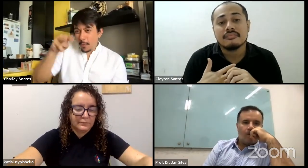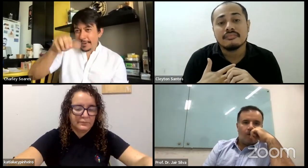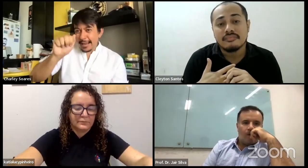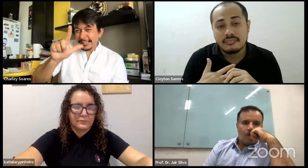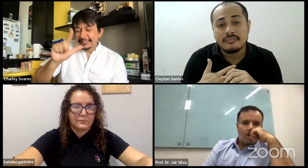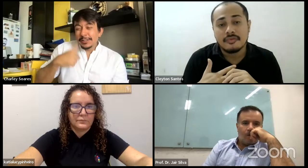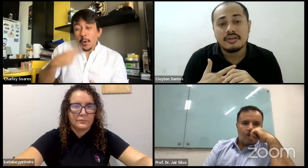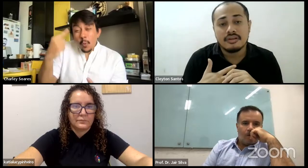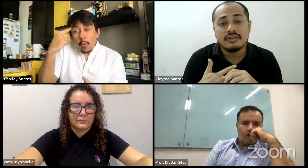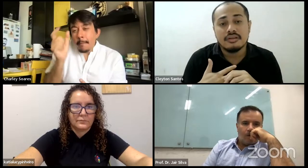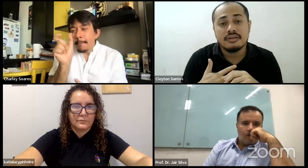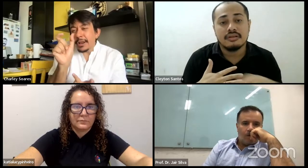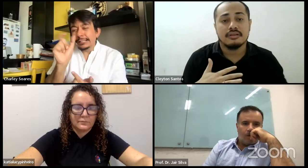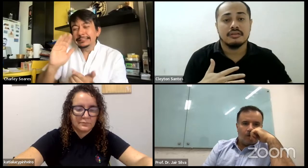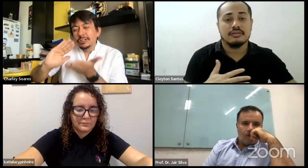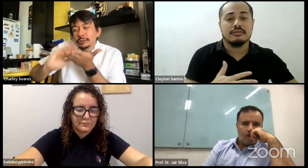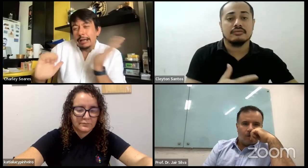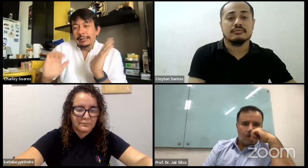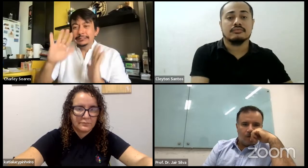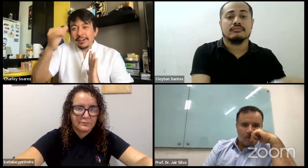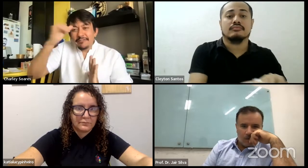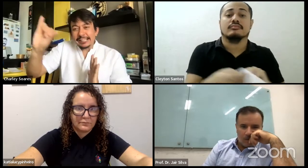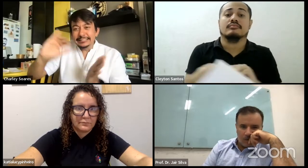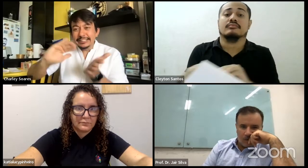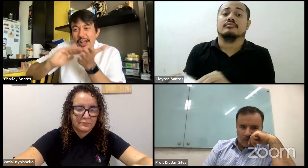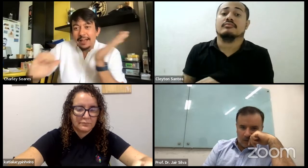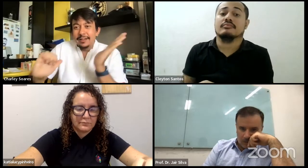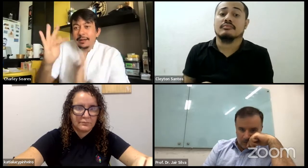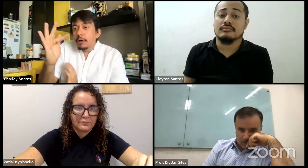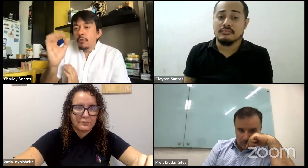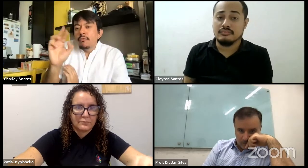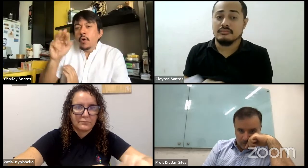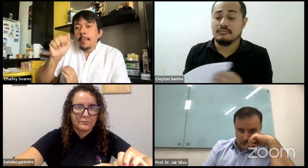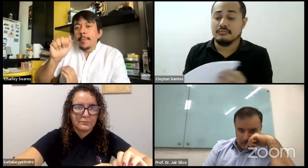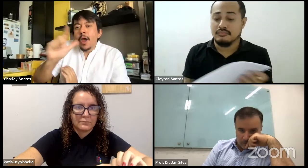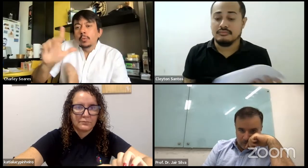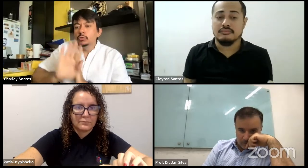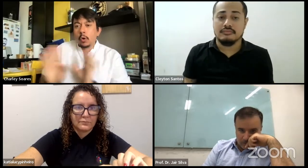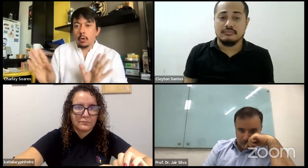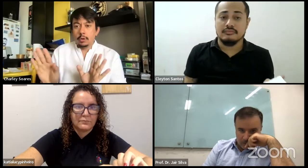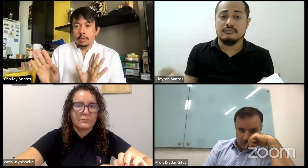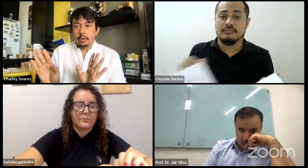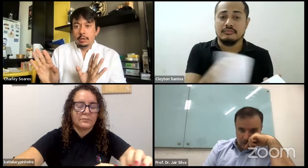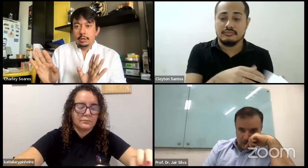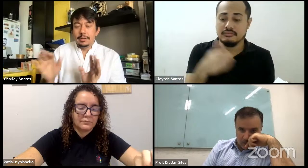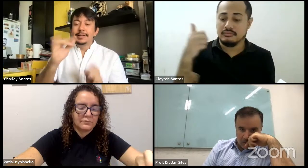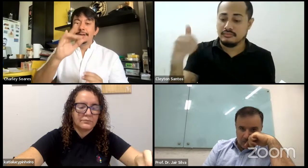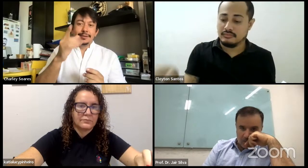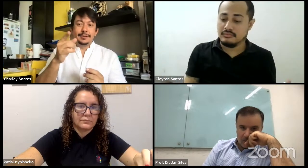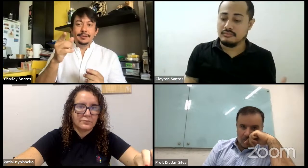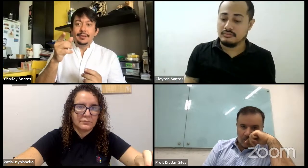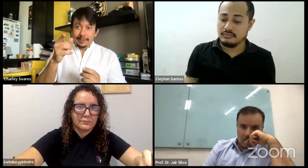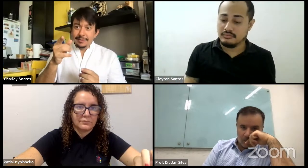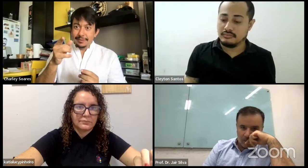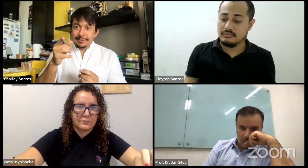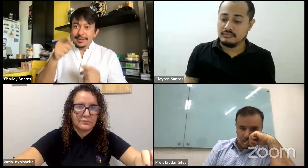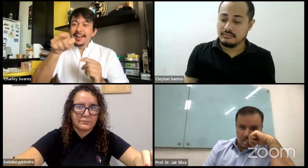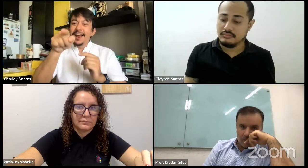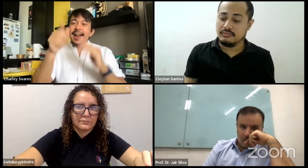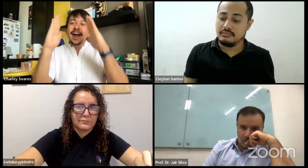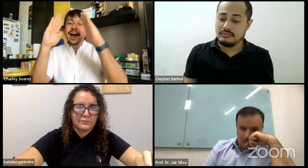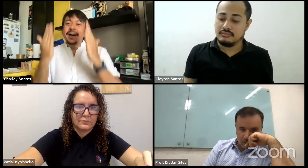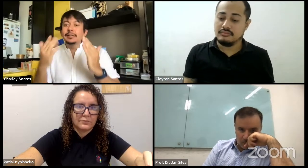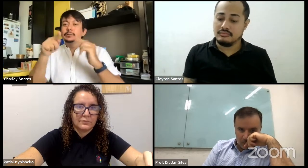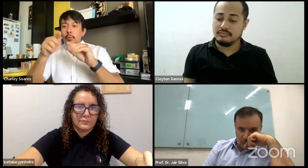de formalidade. Então, eu penso que a gente podia retirar essa palavra formal.